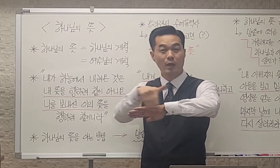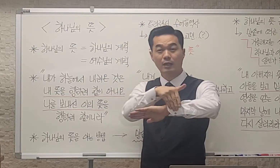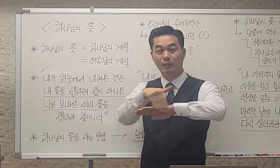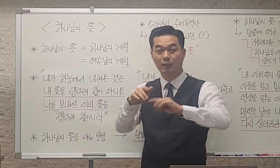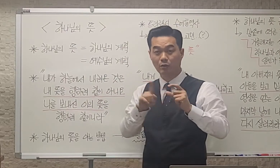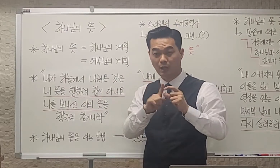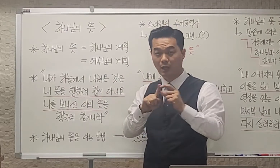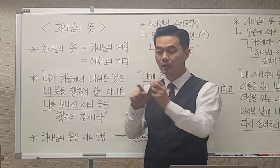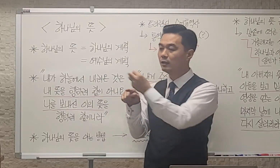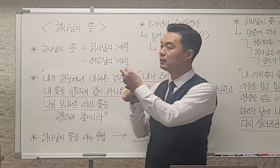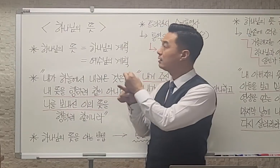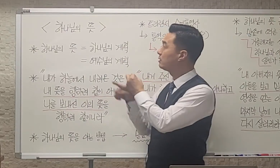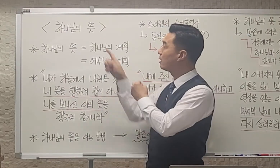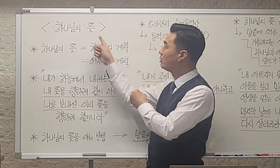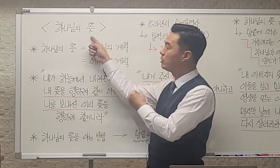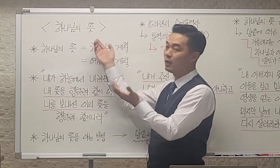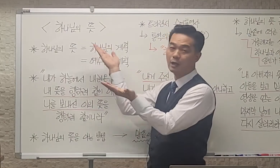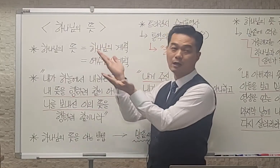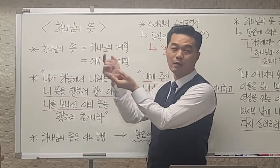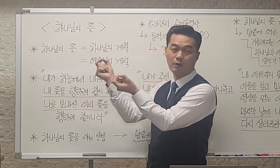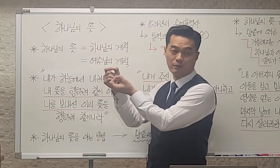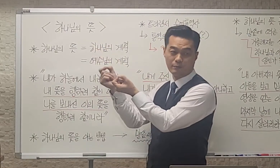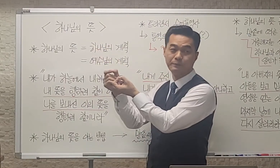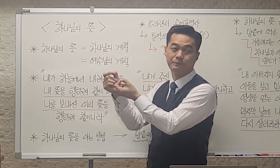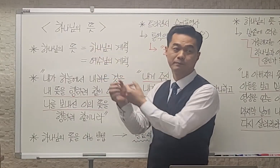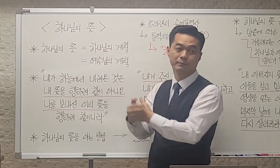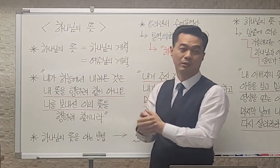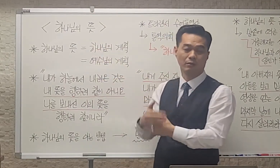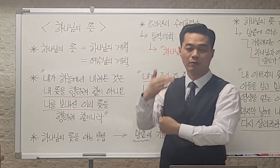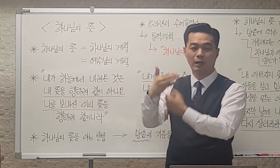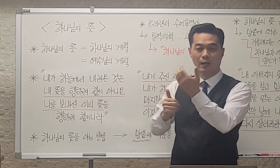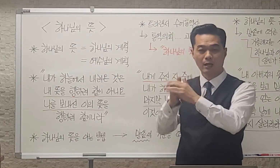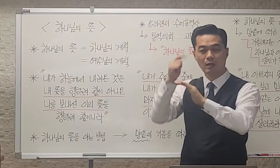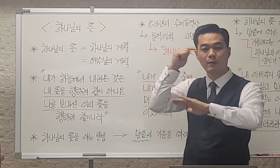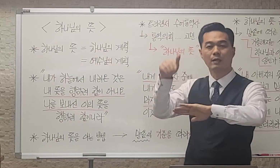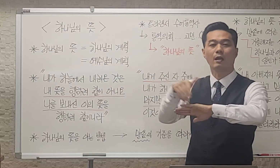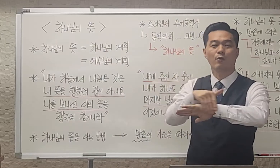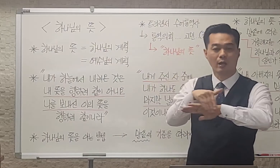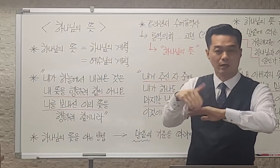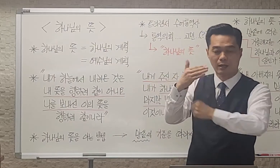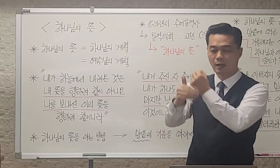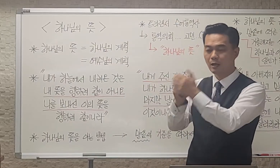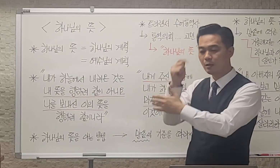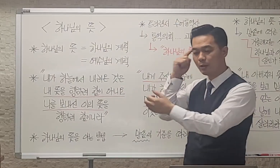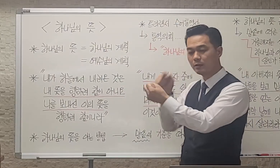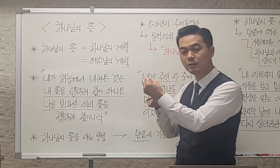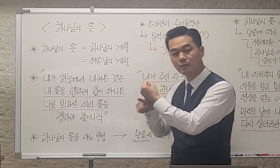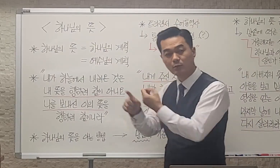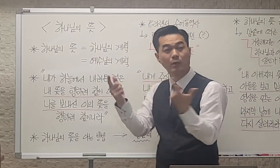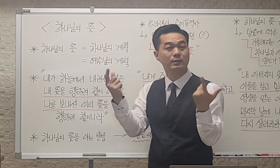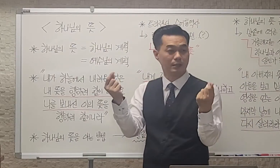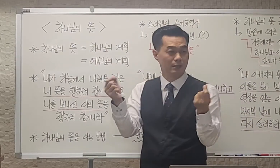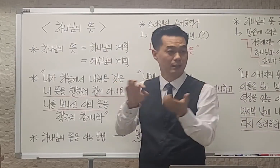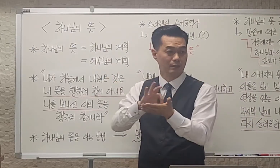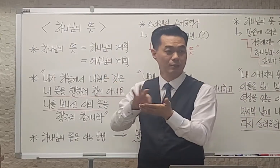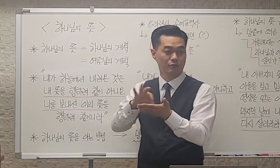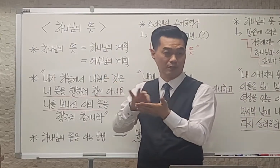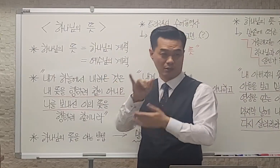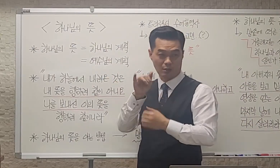계획이란 단어인데 뜻의 의미에 가까워요. 그래서 하나님의 계획, 하나님의 뜻 똑같이 쓰일 수 있기